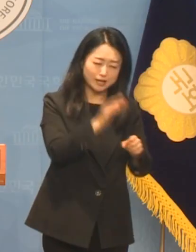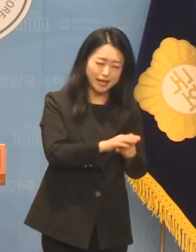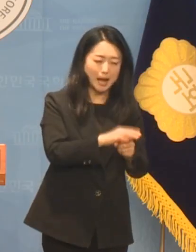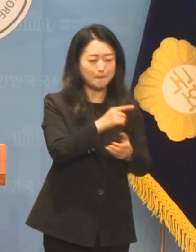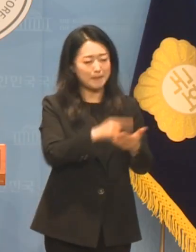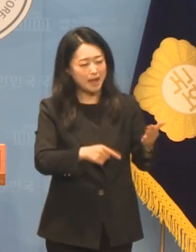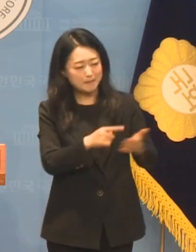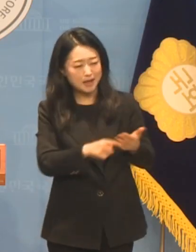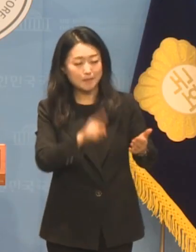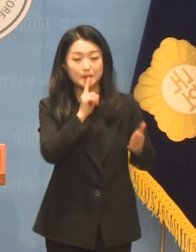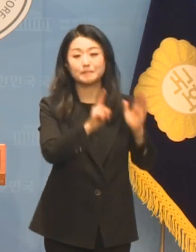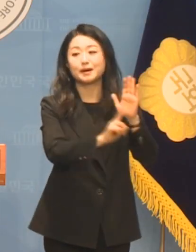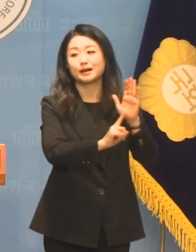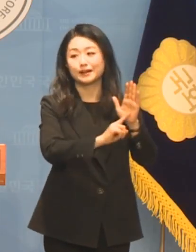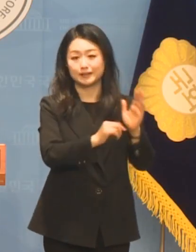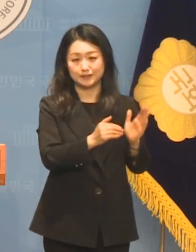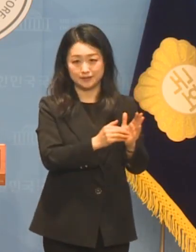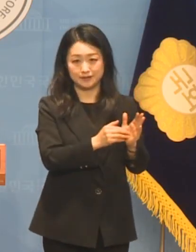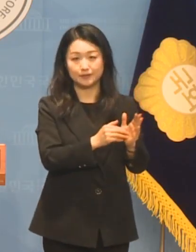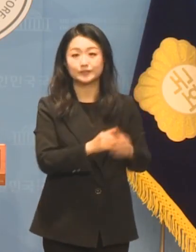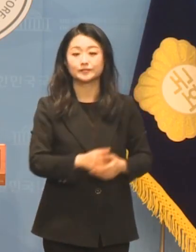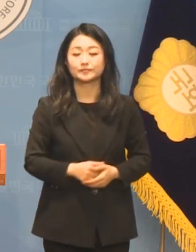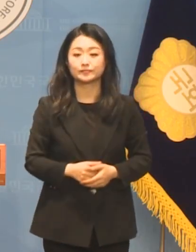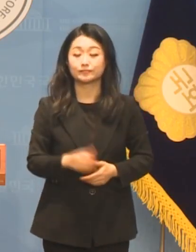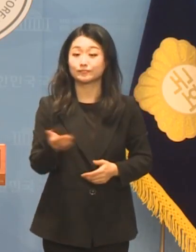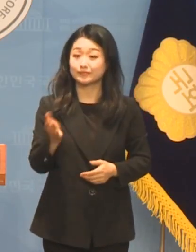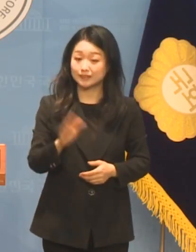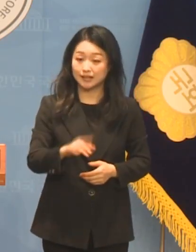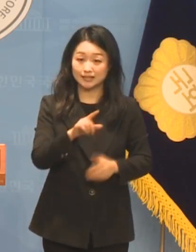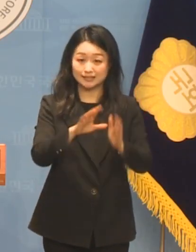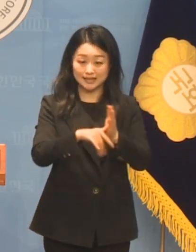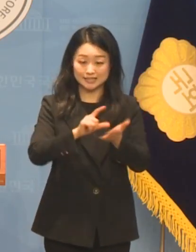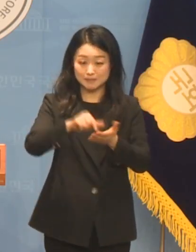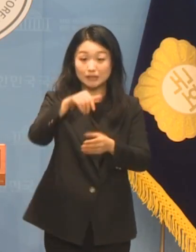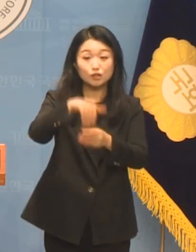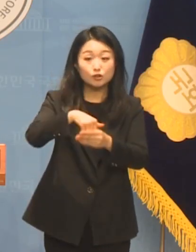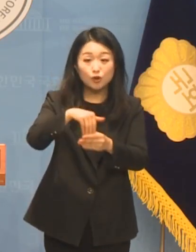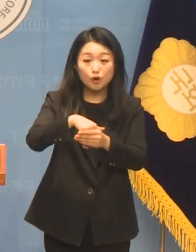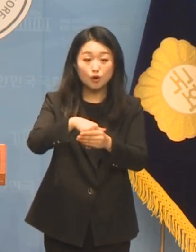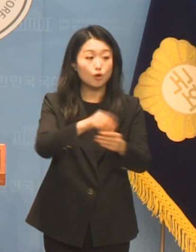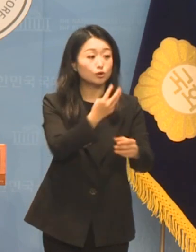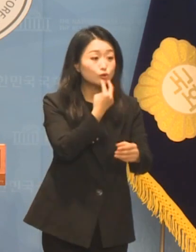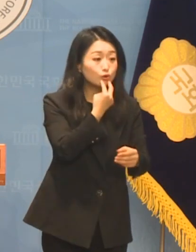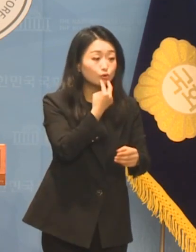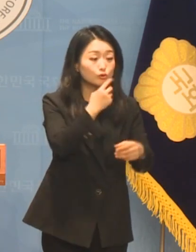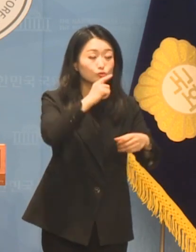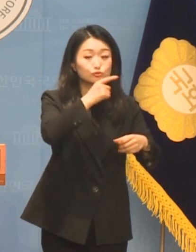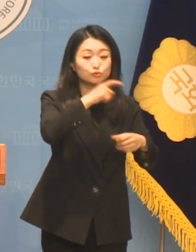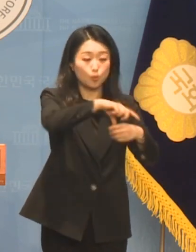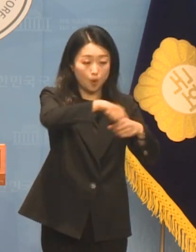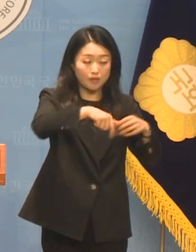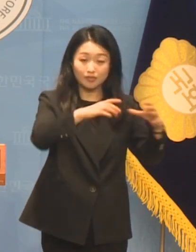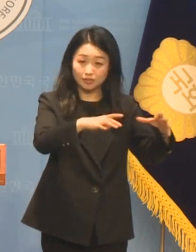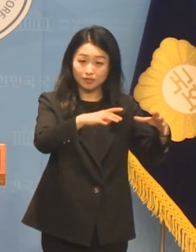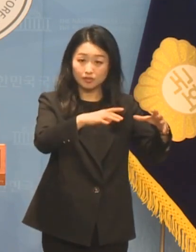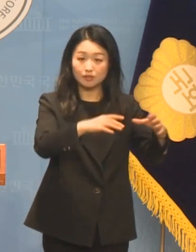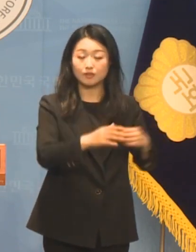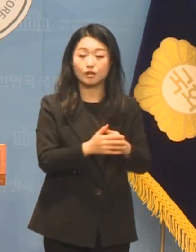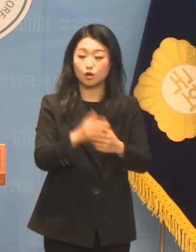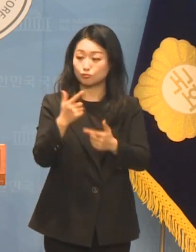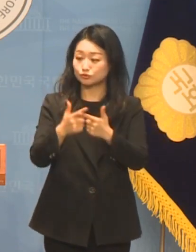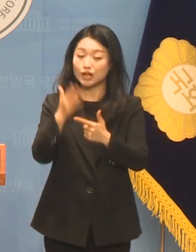피해자 코스프레를 일삼았습니다. 그런데 그 당시 지방선거는 서울과 수도권은 물론